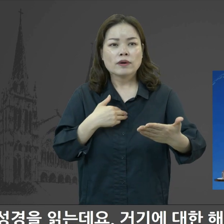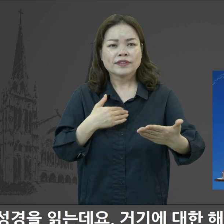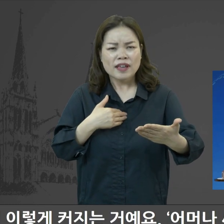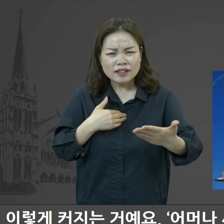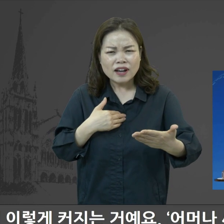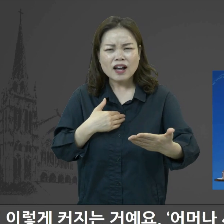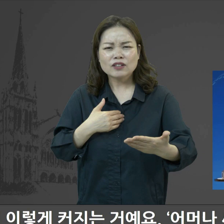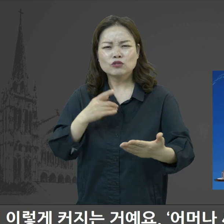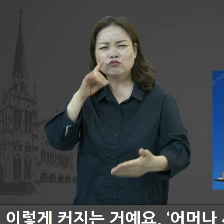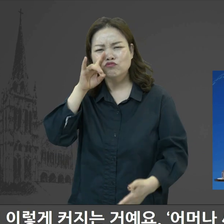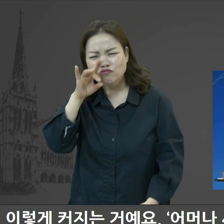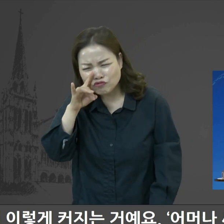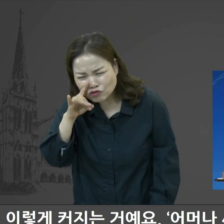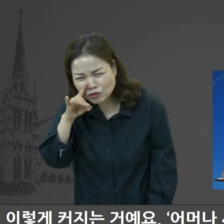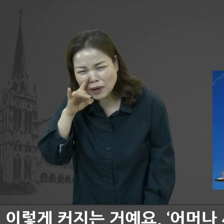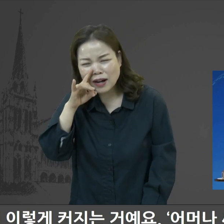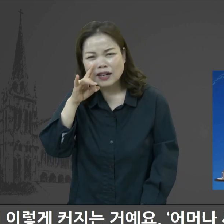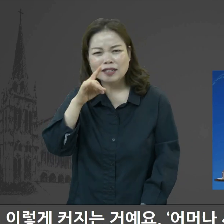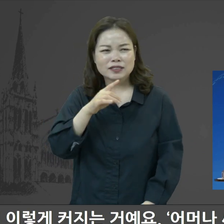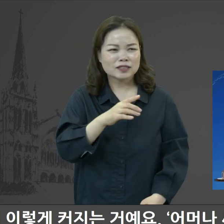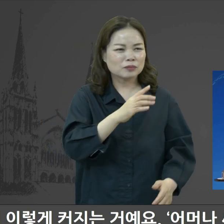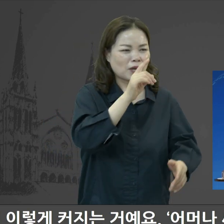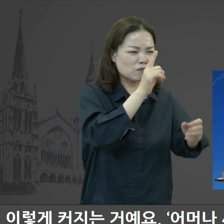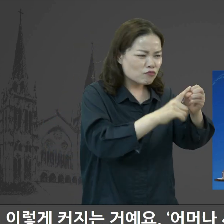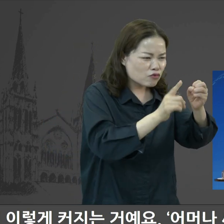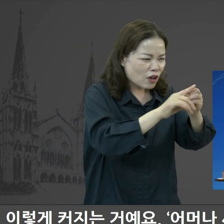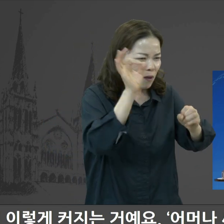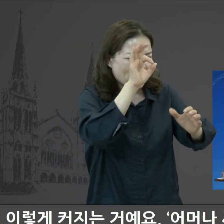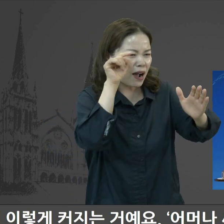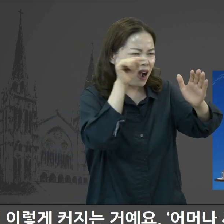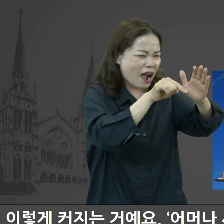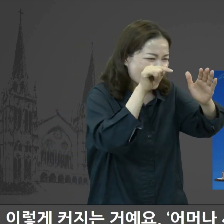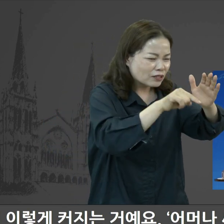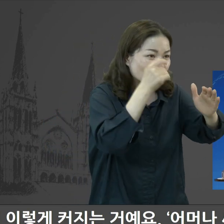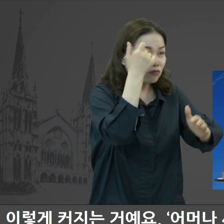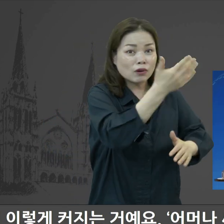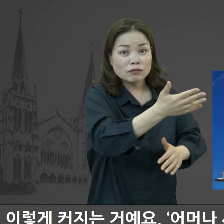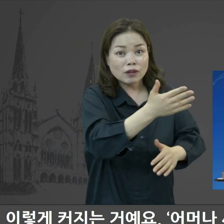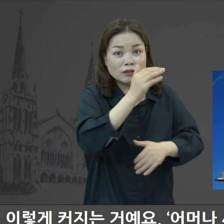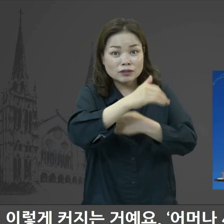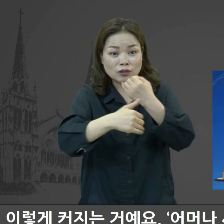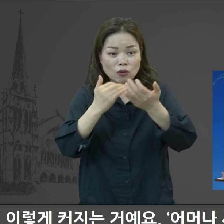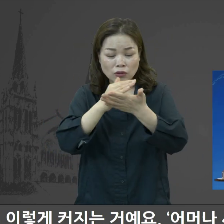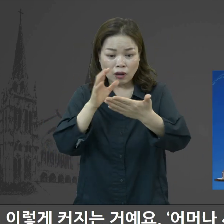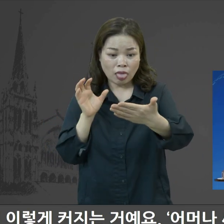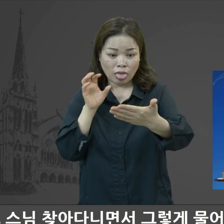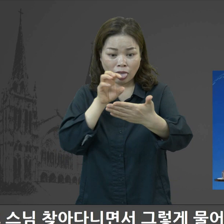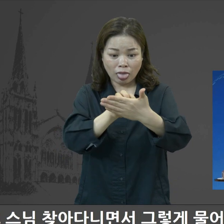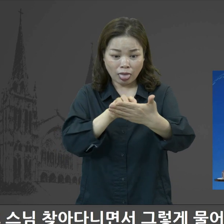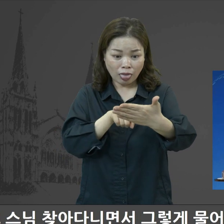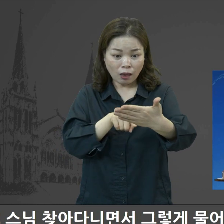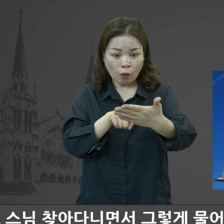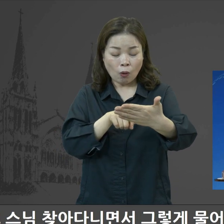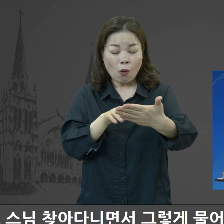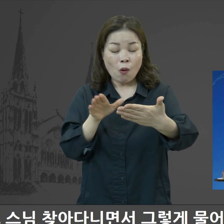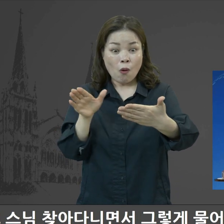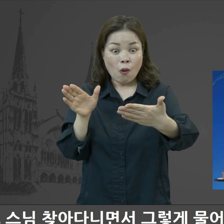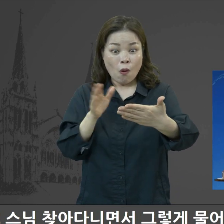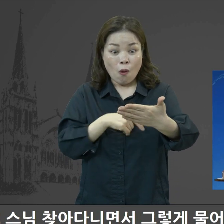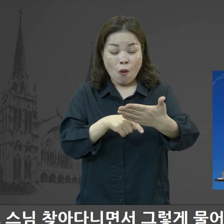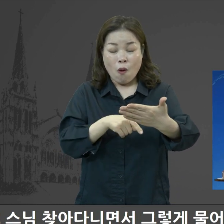그렇게 궁금해가지고 스님 찾아다니면서 그렇게 물어봤던 게 성경 안에 다 있네, 와, 이러면서 제가